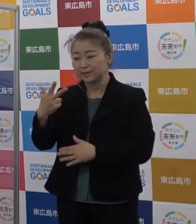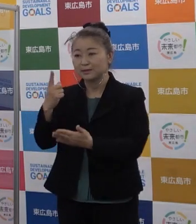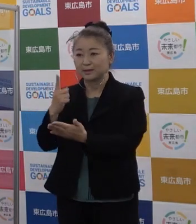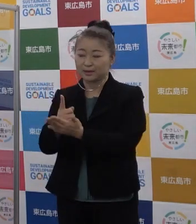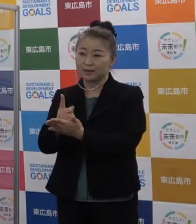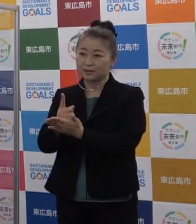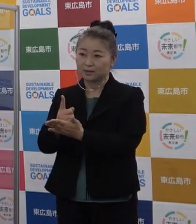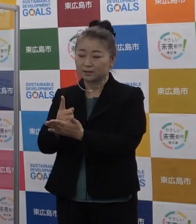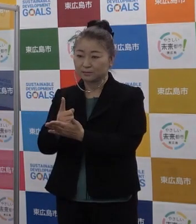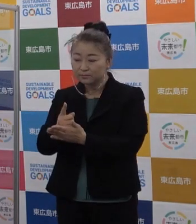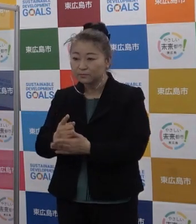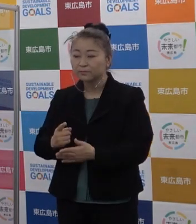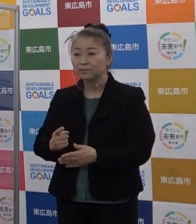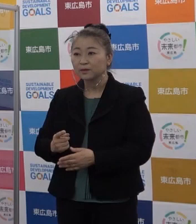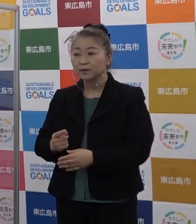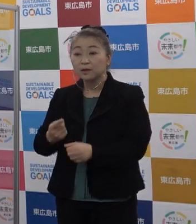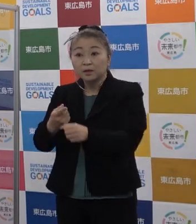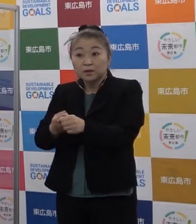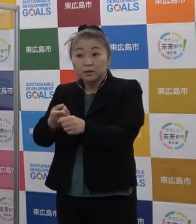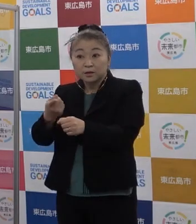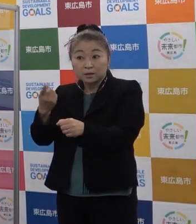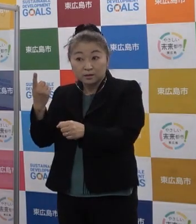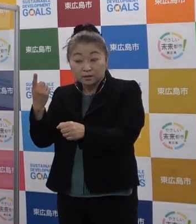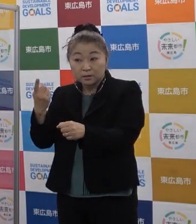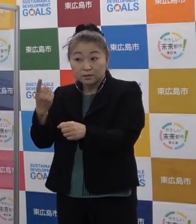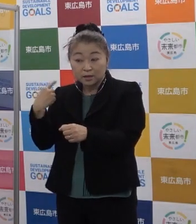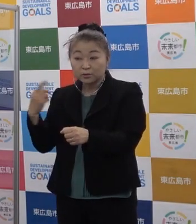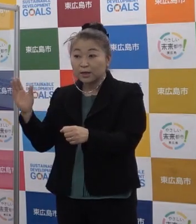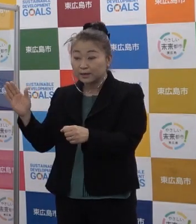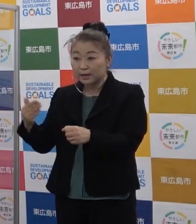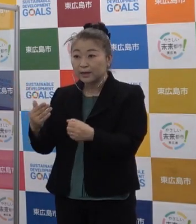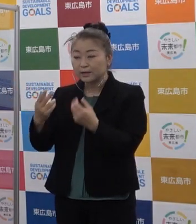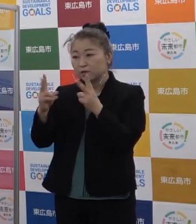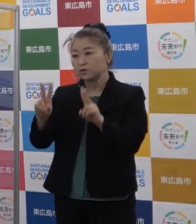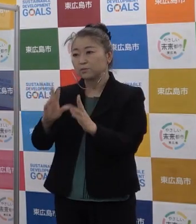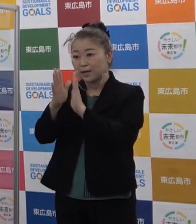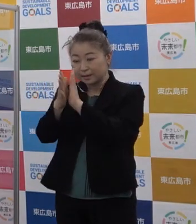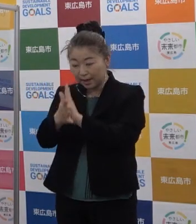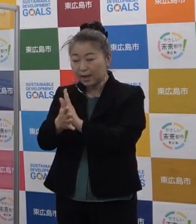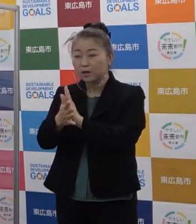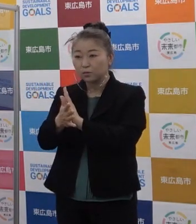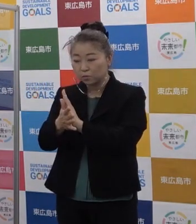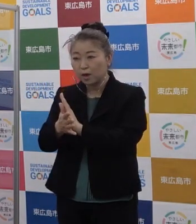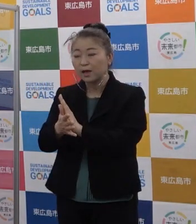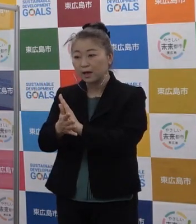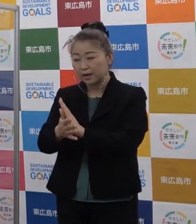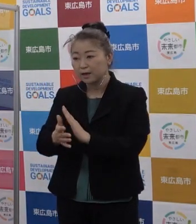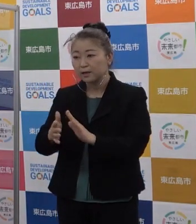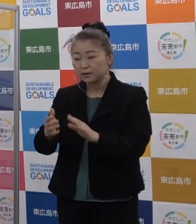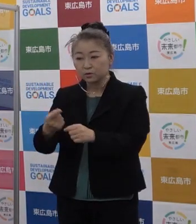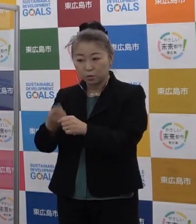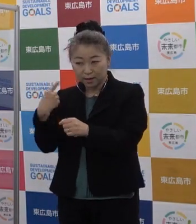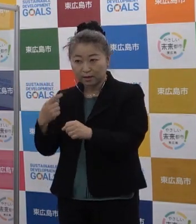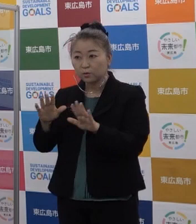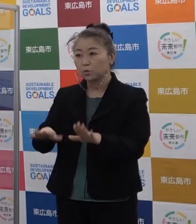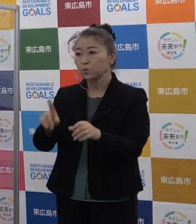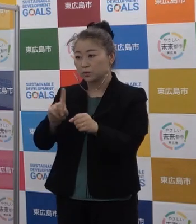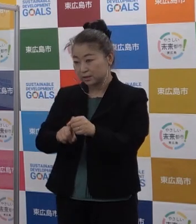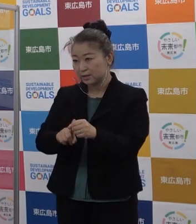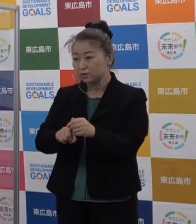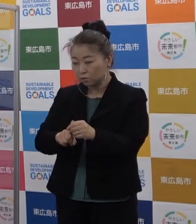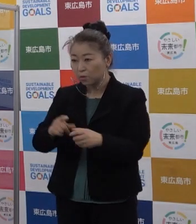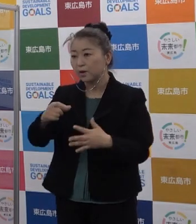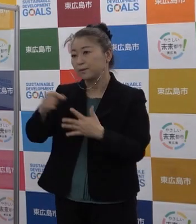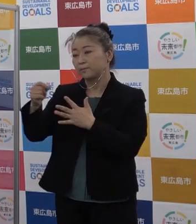年からこのタイプ2に採択され、今年も採択されているという状況であります。で、どんな事業を